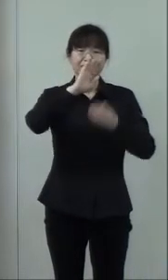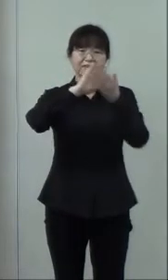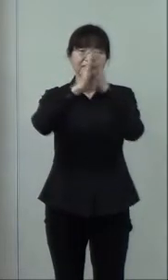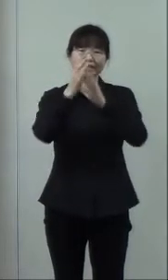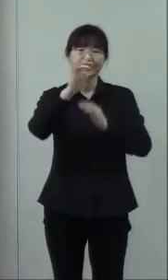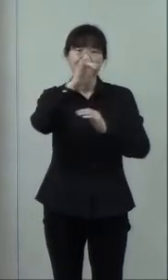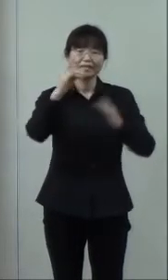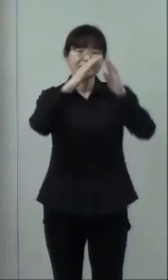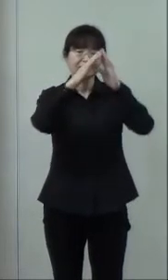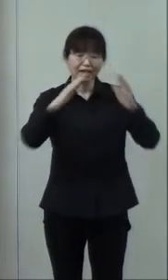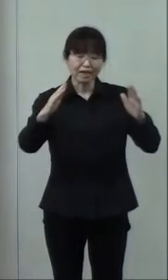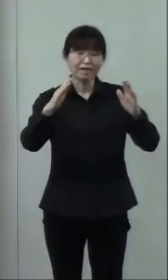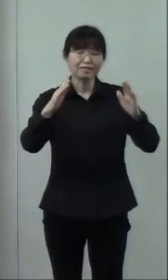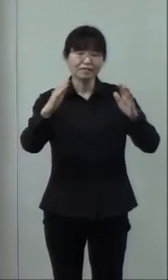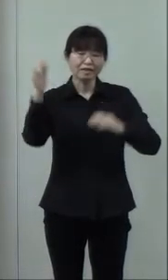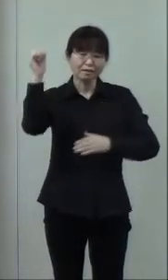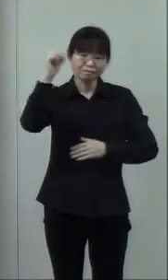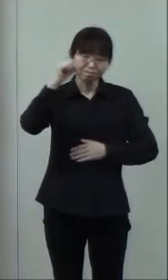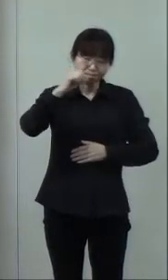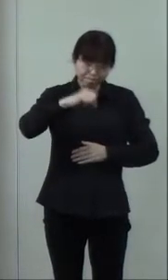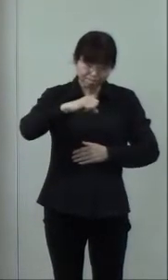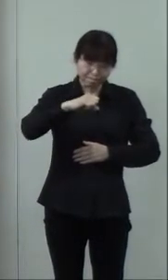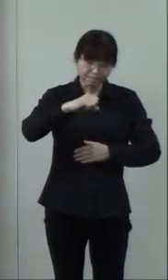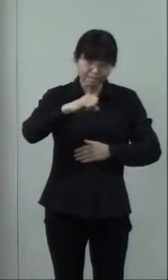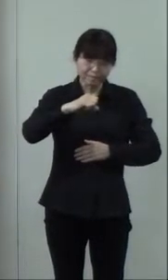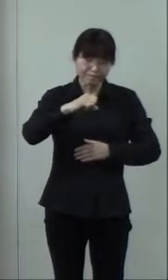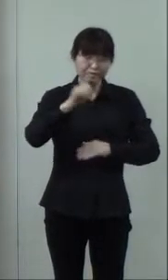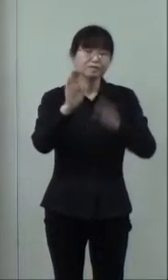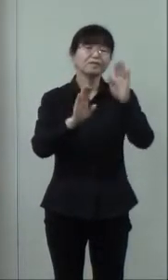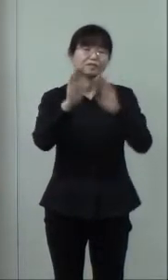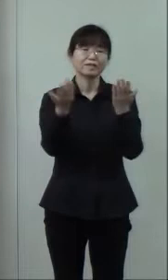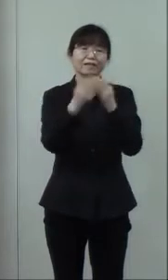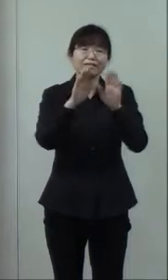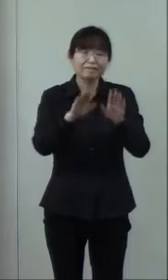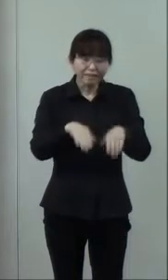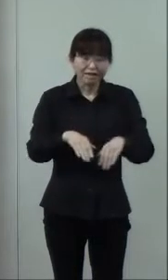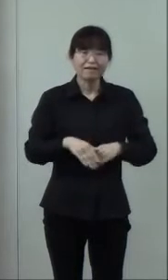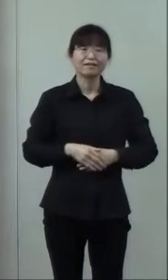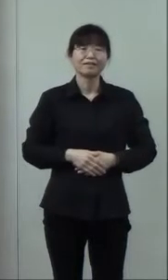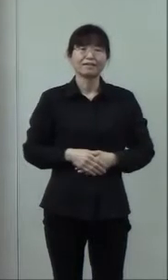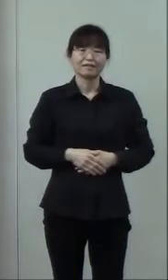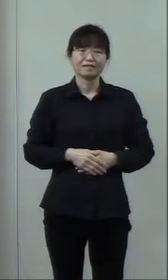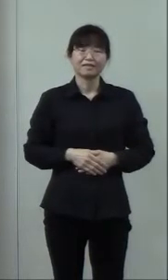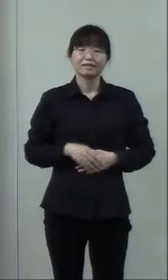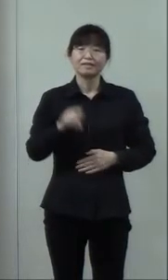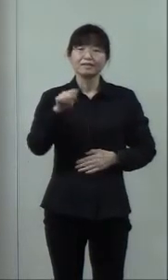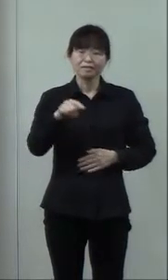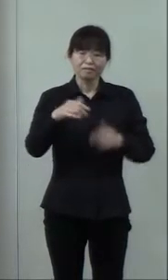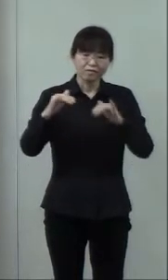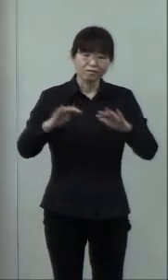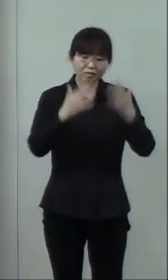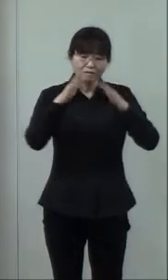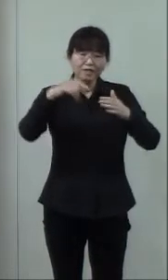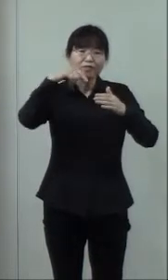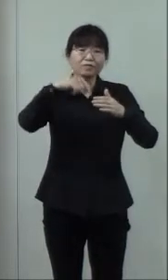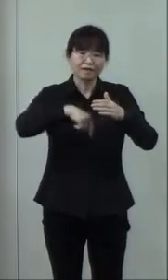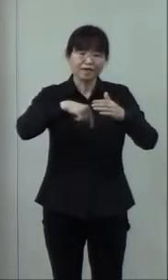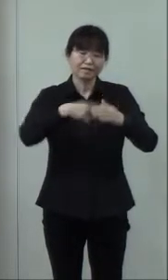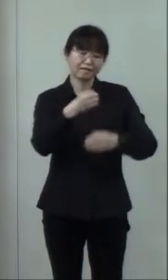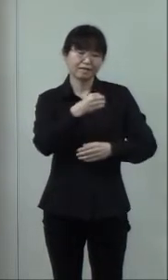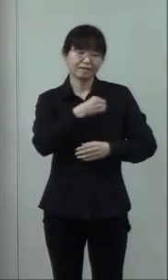容認という、実情の容認という形になったんですが、その県議会の議論の中でですね、委員さん